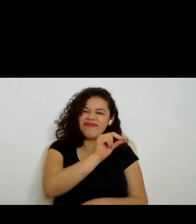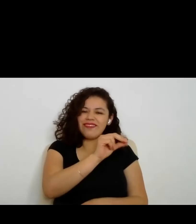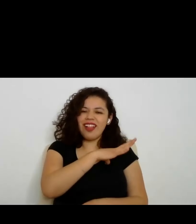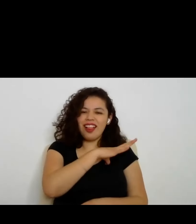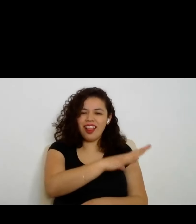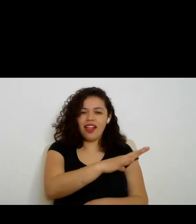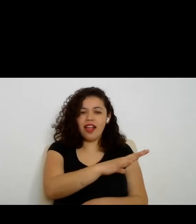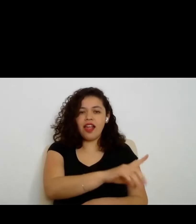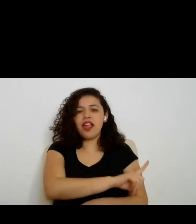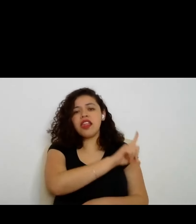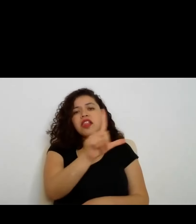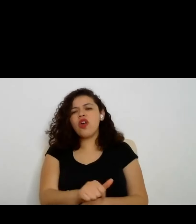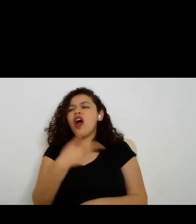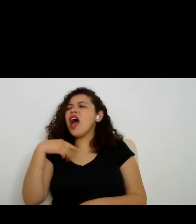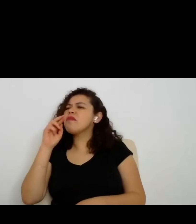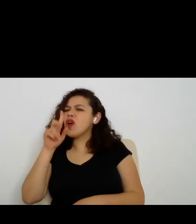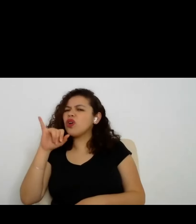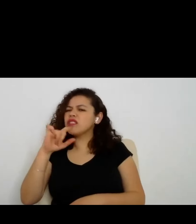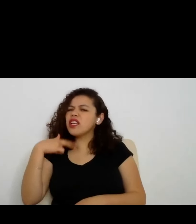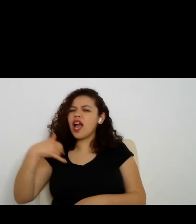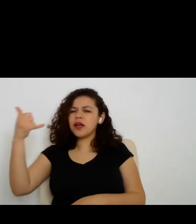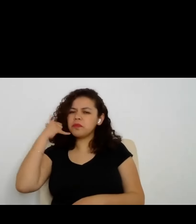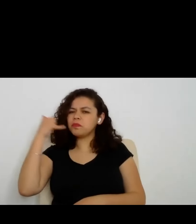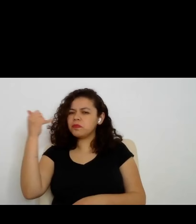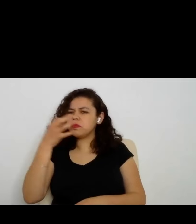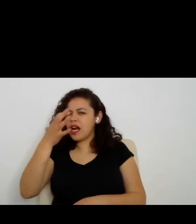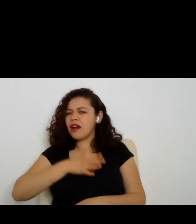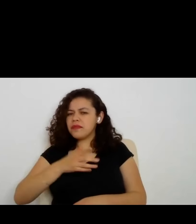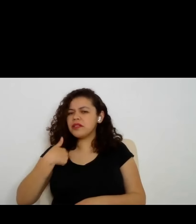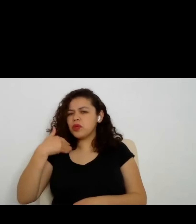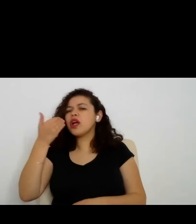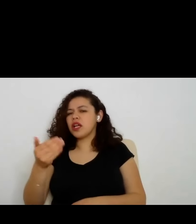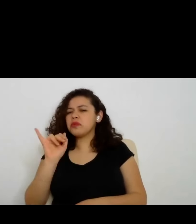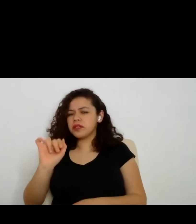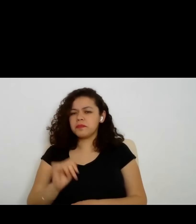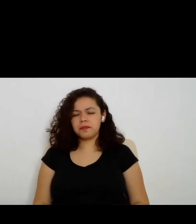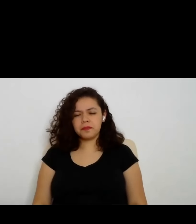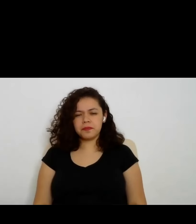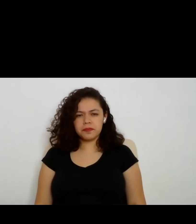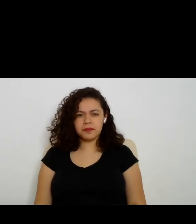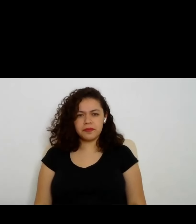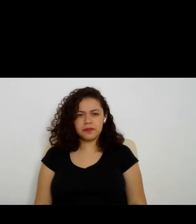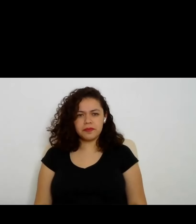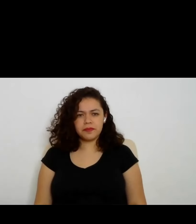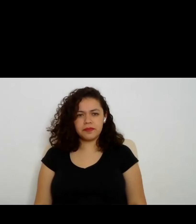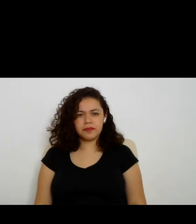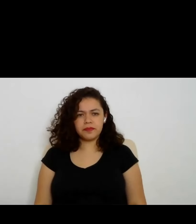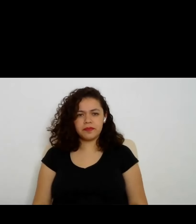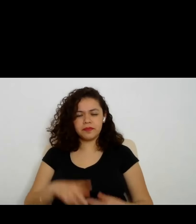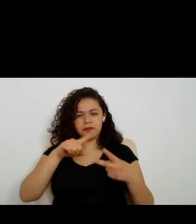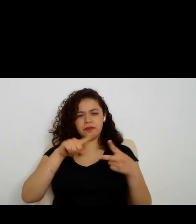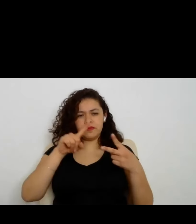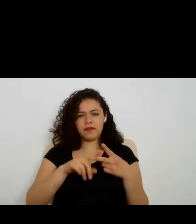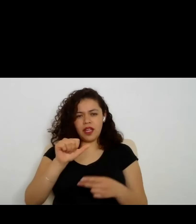y ahora sí quiero que los trates para esa otra finalidad. Y bueno, además de estos 2 derechos, algo que eran los